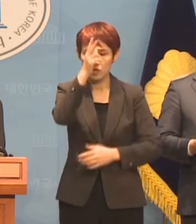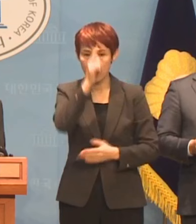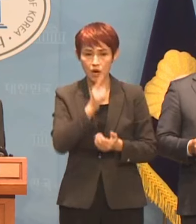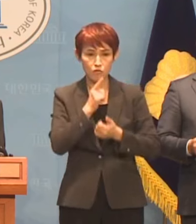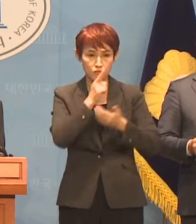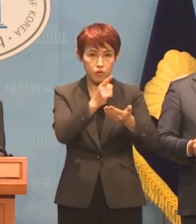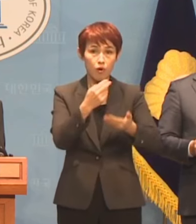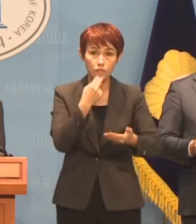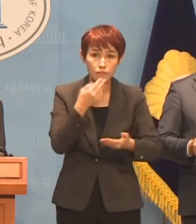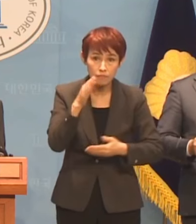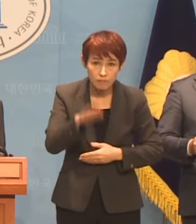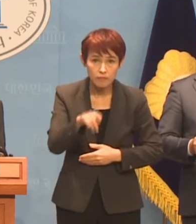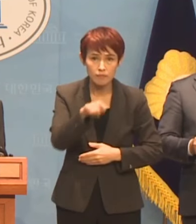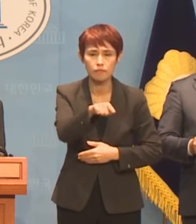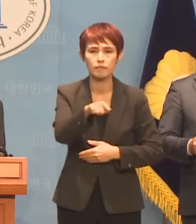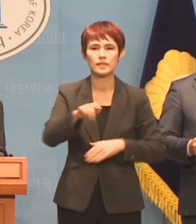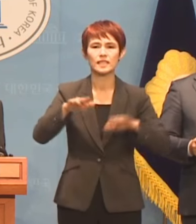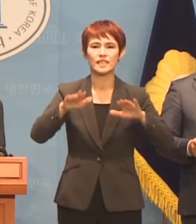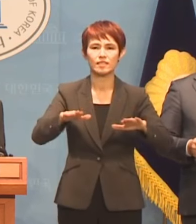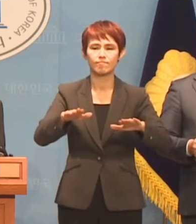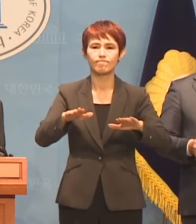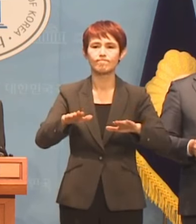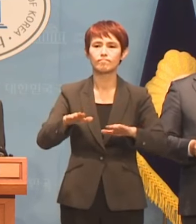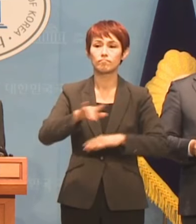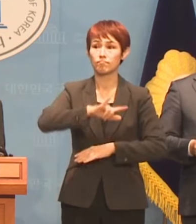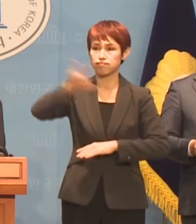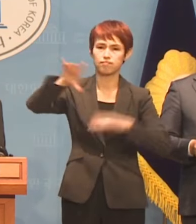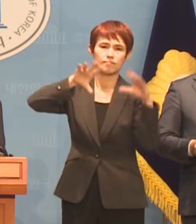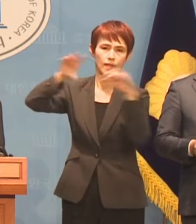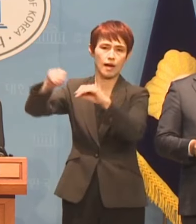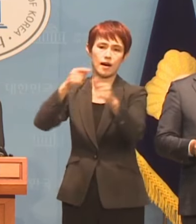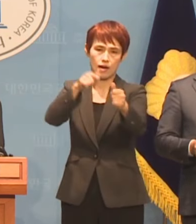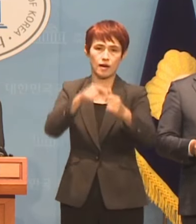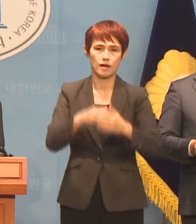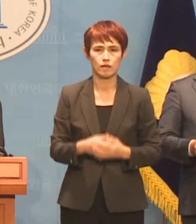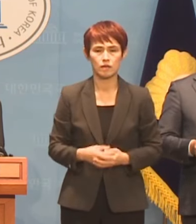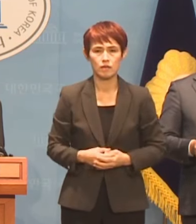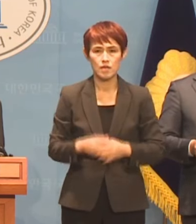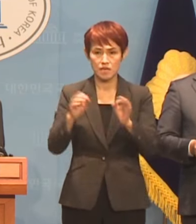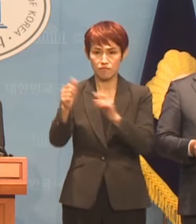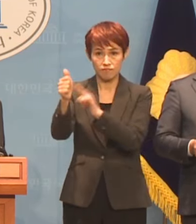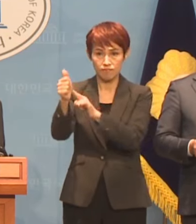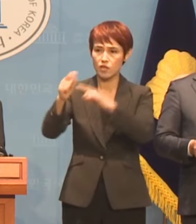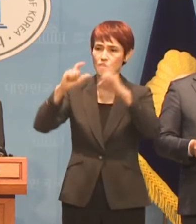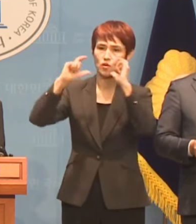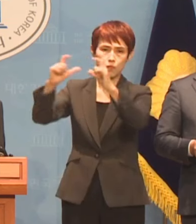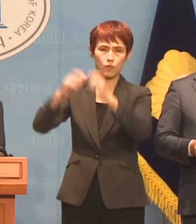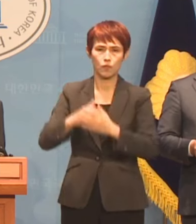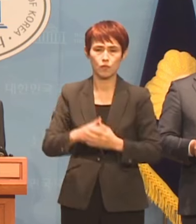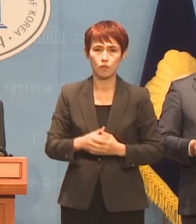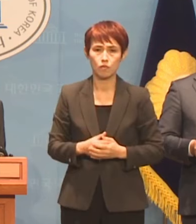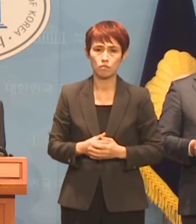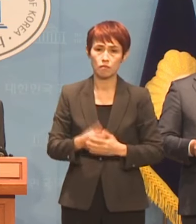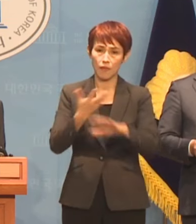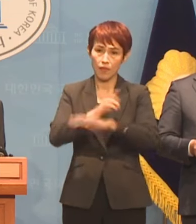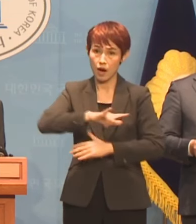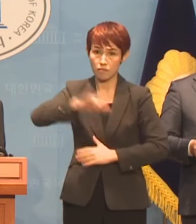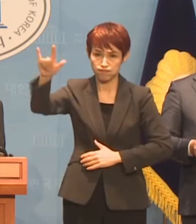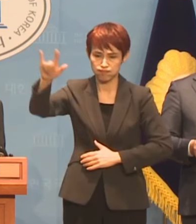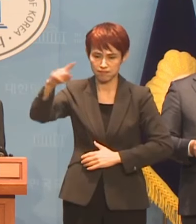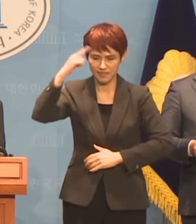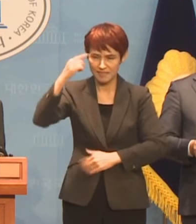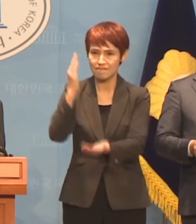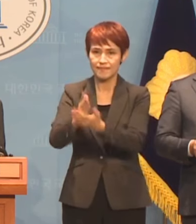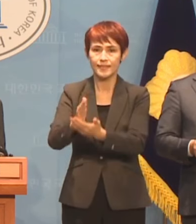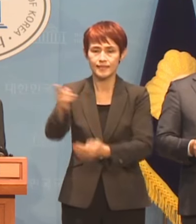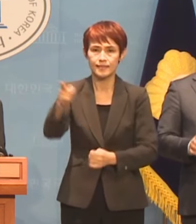않더라도 당장 직권으로 출국 금지하라. 김용현 장관에게도 경고한다. 출국은 꿈도